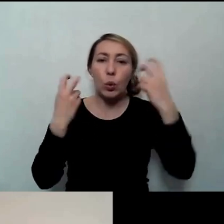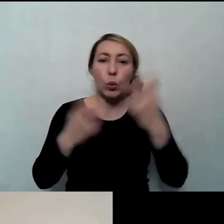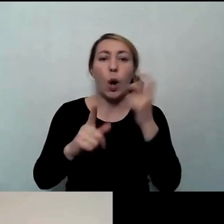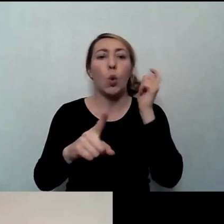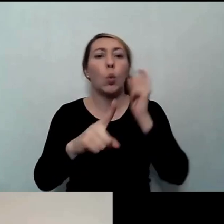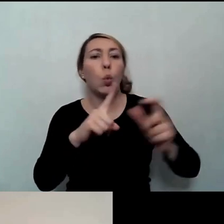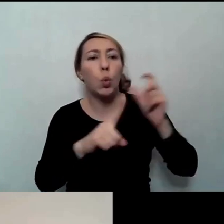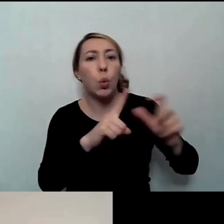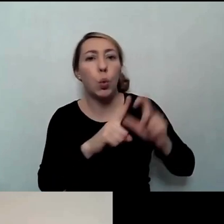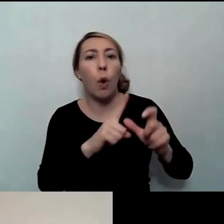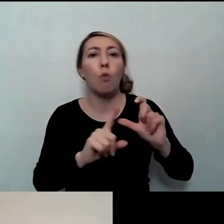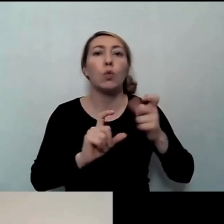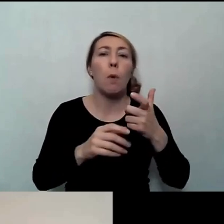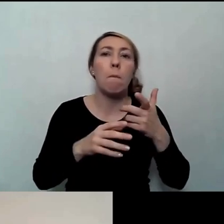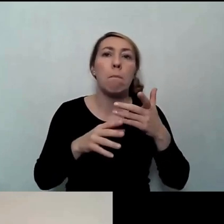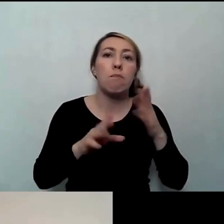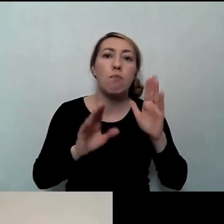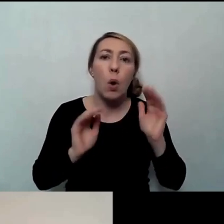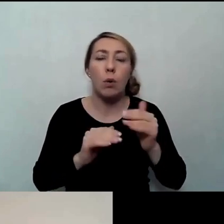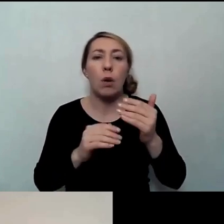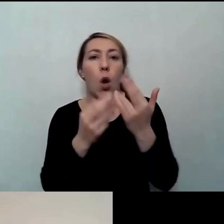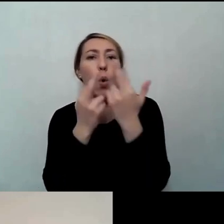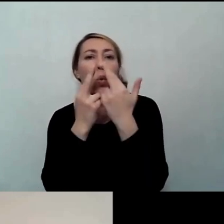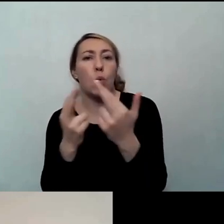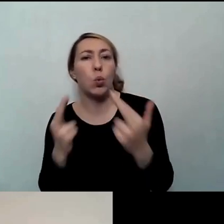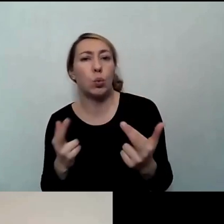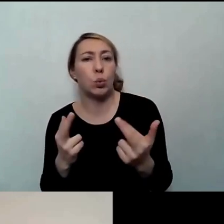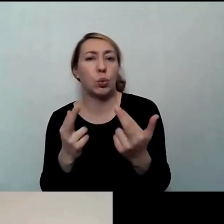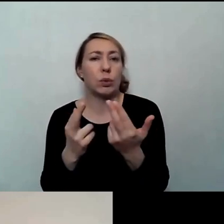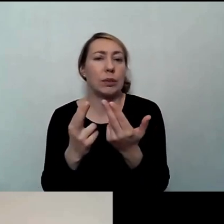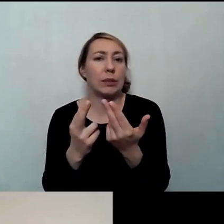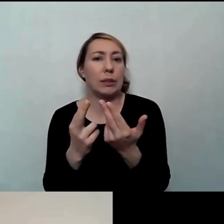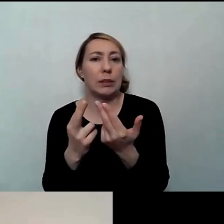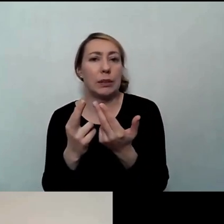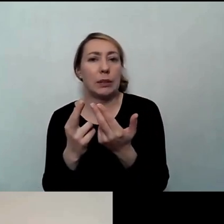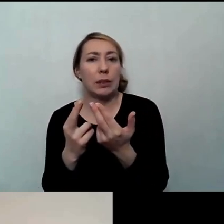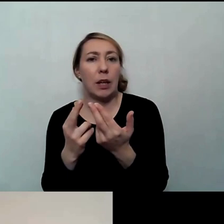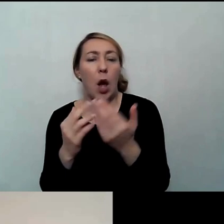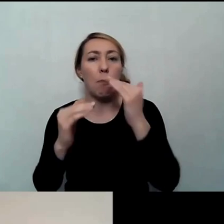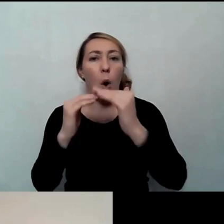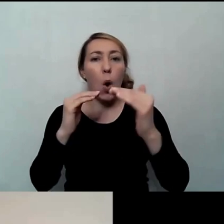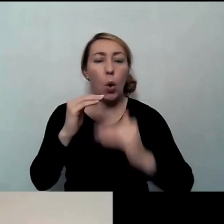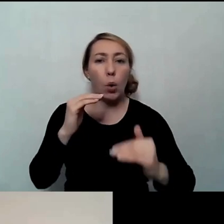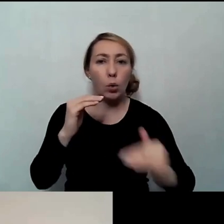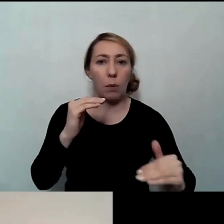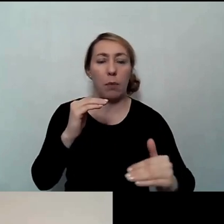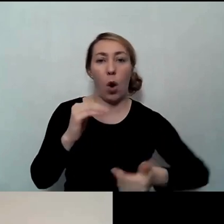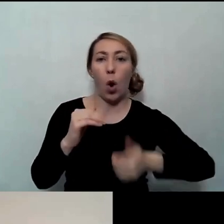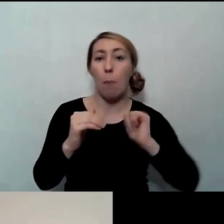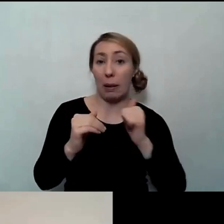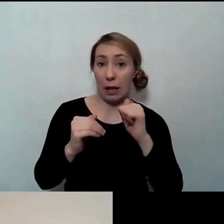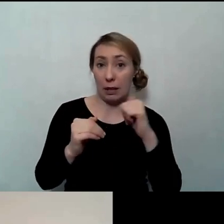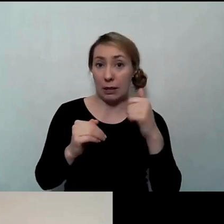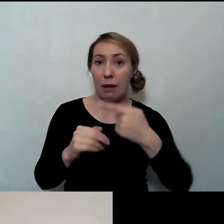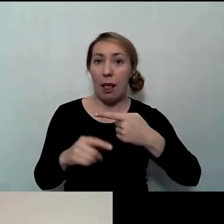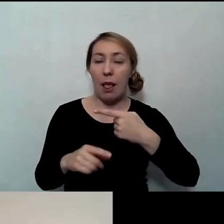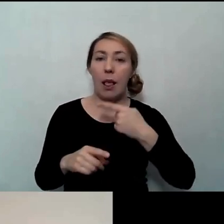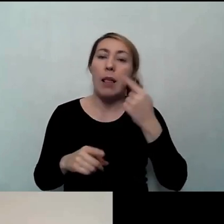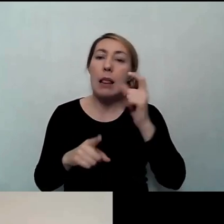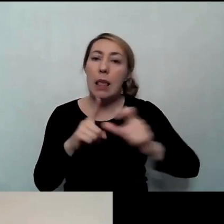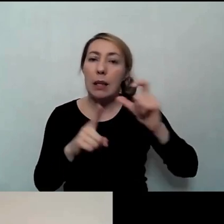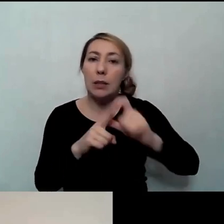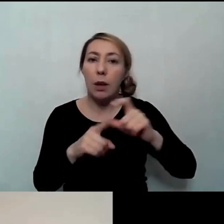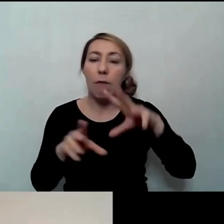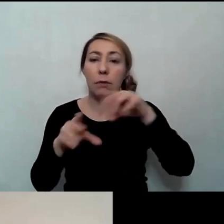słów, które pozwalałyby nam różnicować tak naprawdę poziomy kompetencji leksykalnej u uczniów